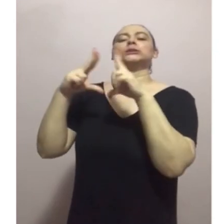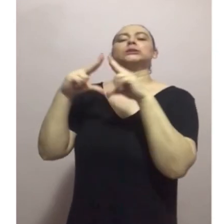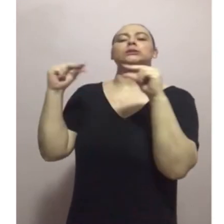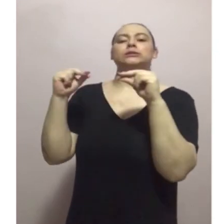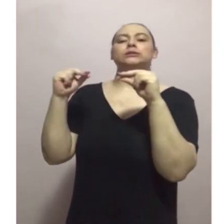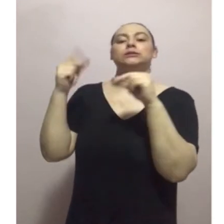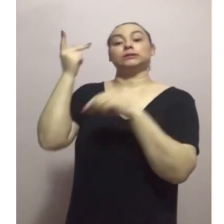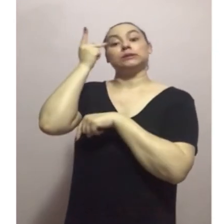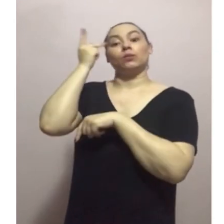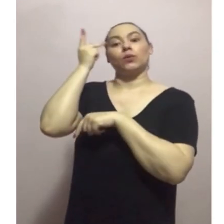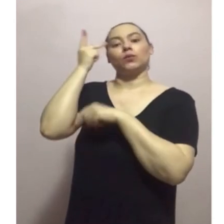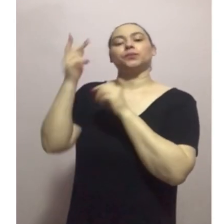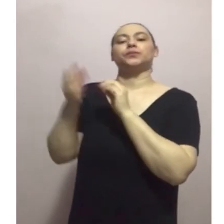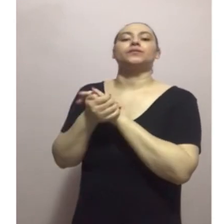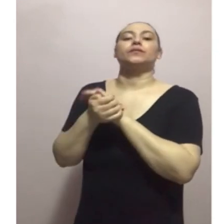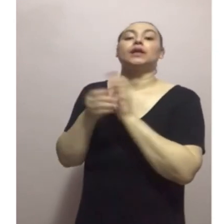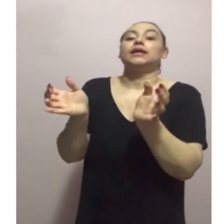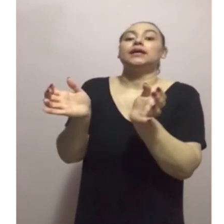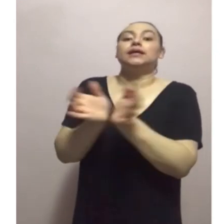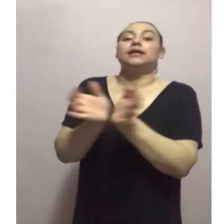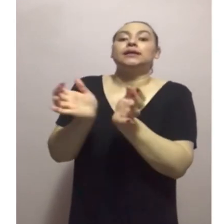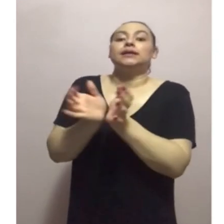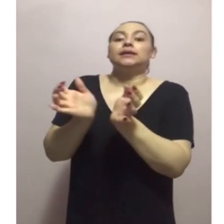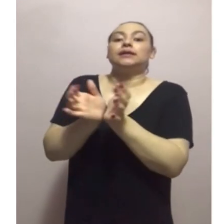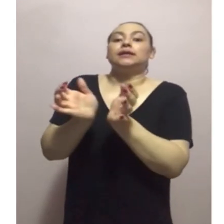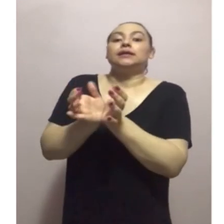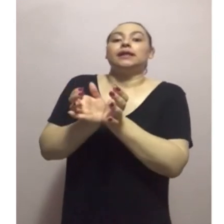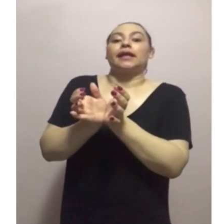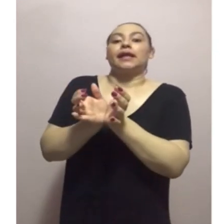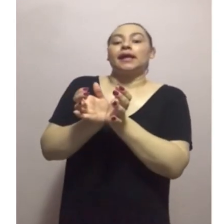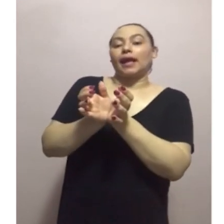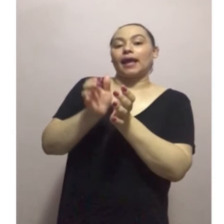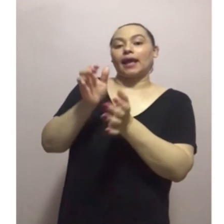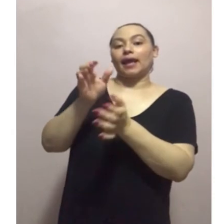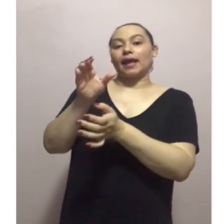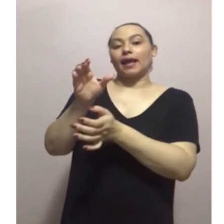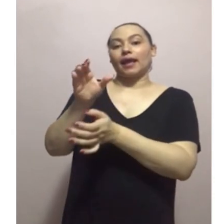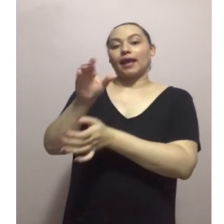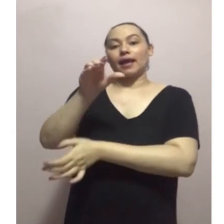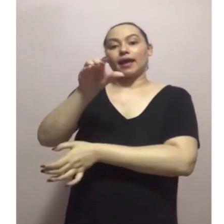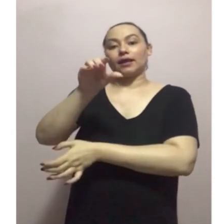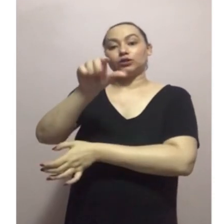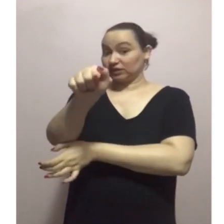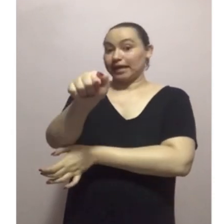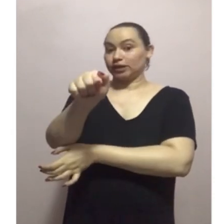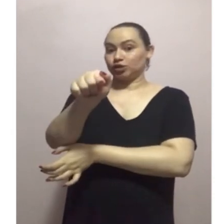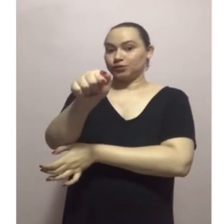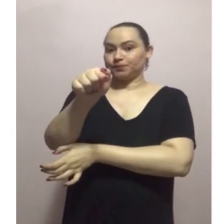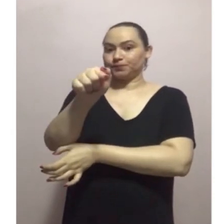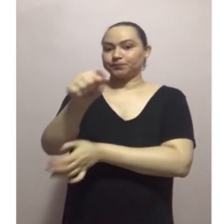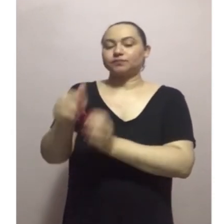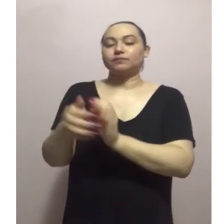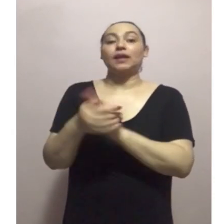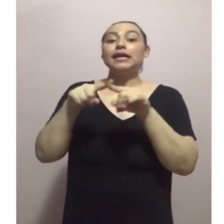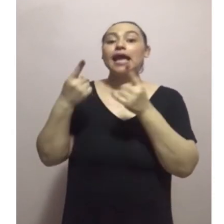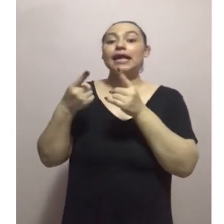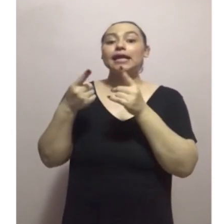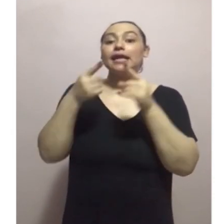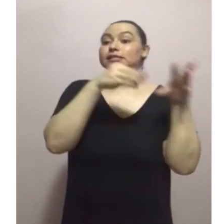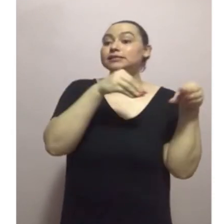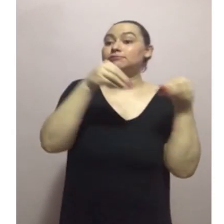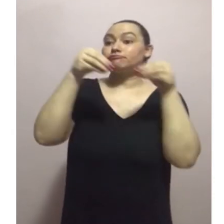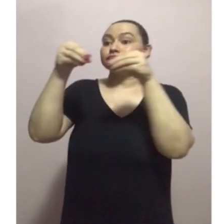Paulo. Era o grupo do Teatro dos Sete, em São Paulo, e eles vieram para o Rio